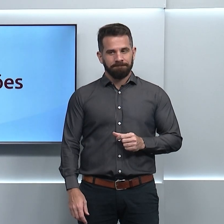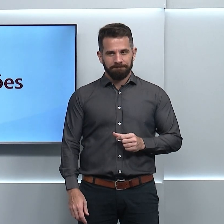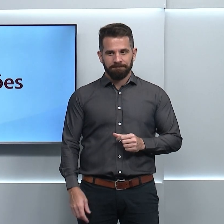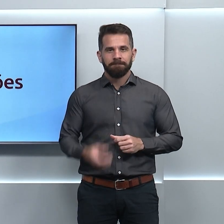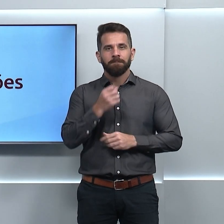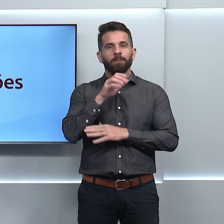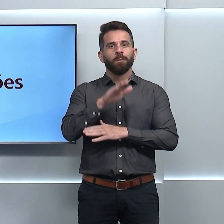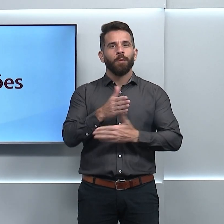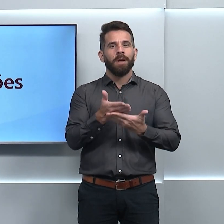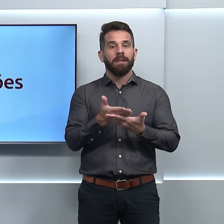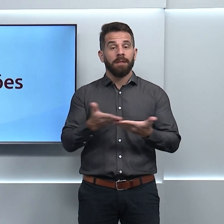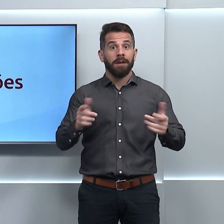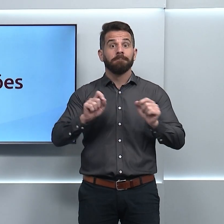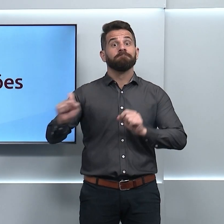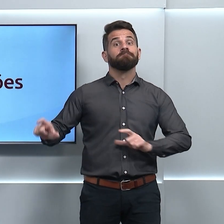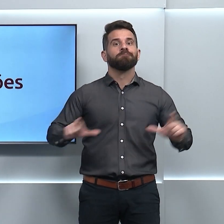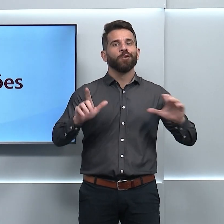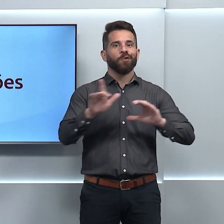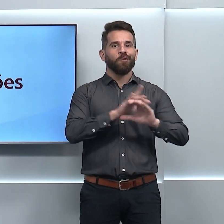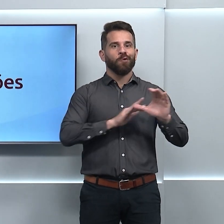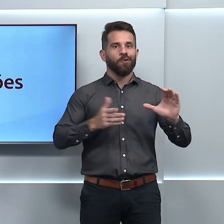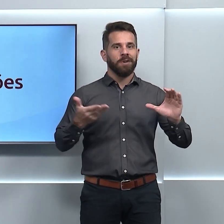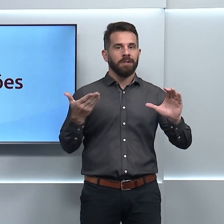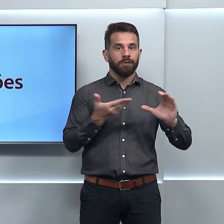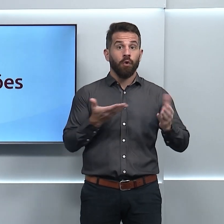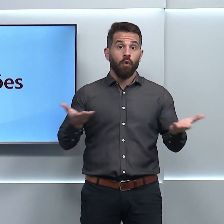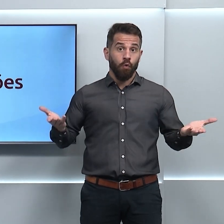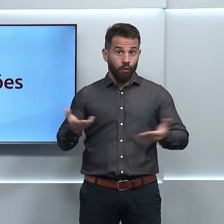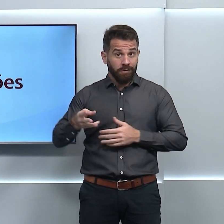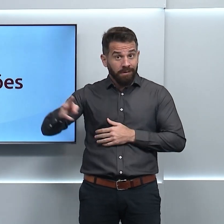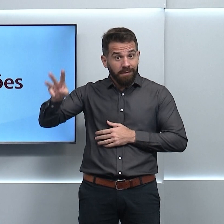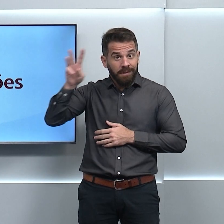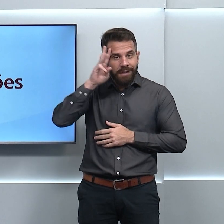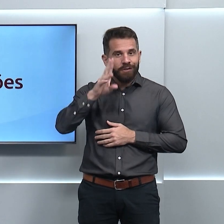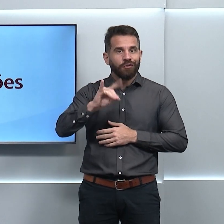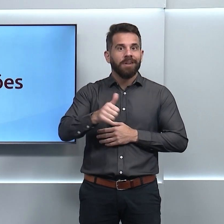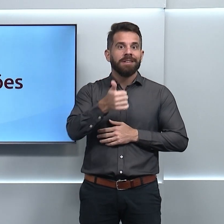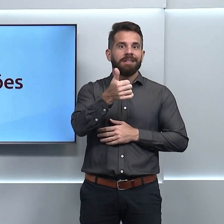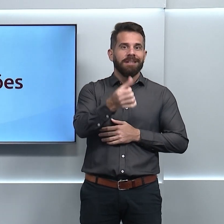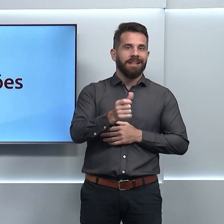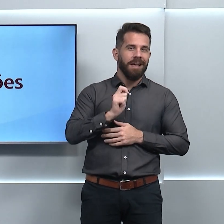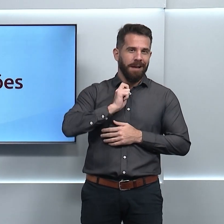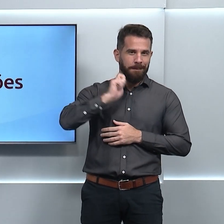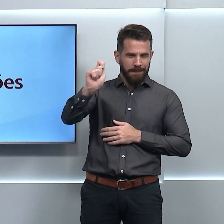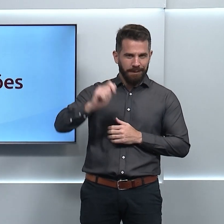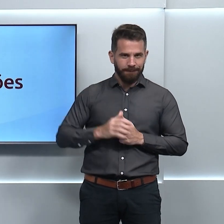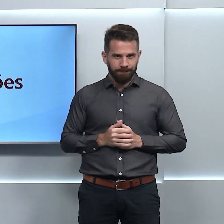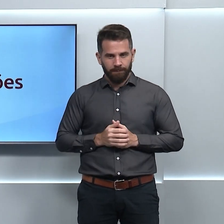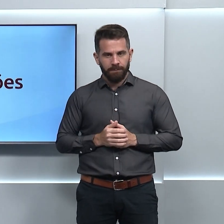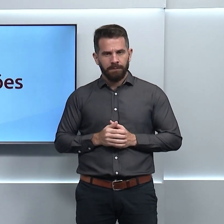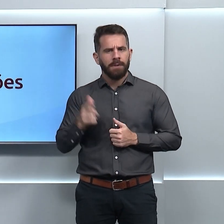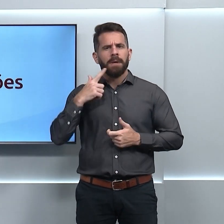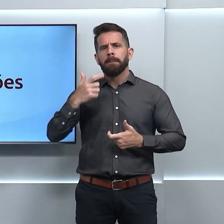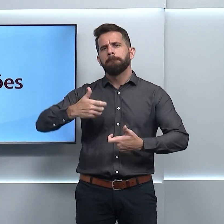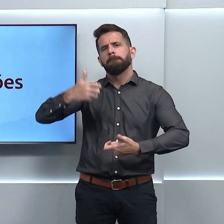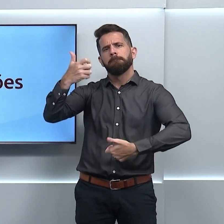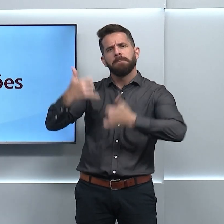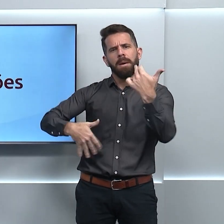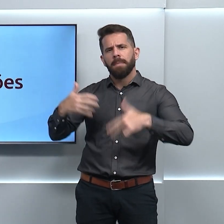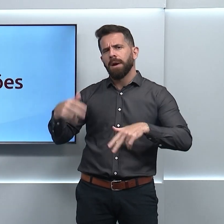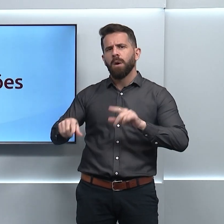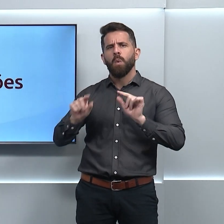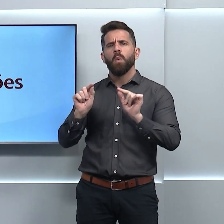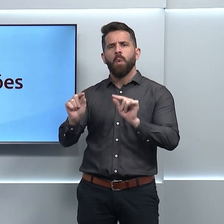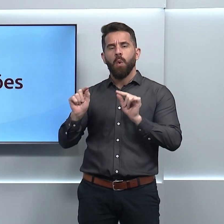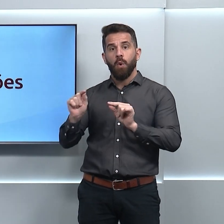Boa tarde! Começa agora o Conexões dessa terça-feira, 16 de abril. E vamos falar sobre o combate à violência